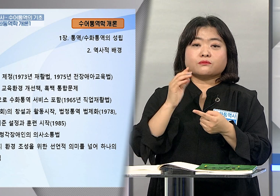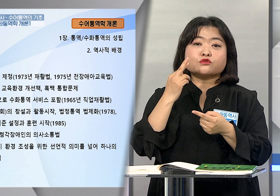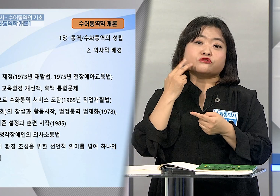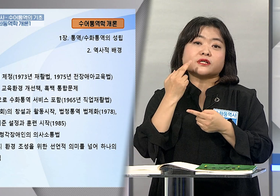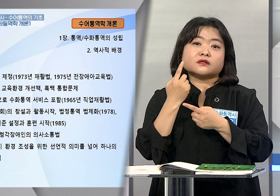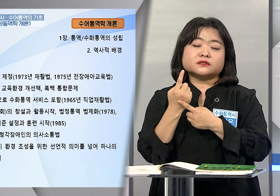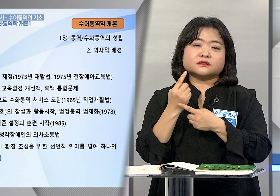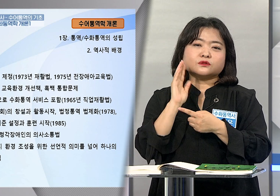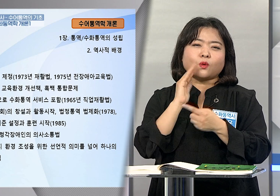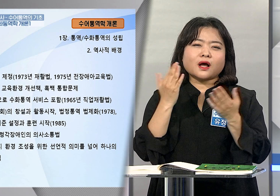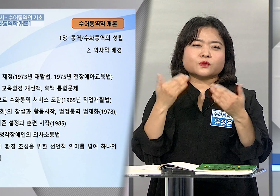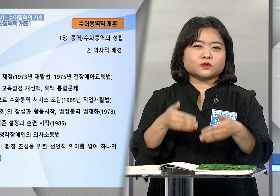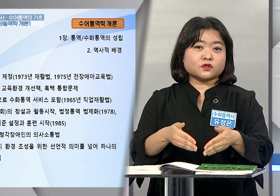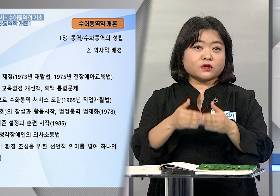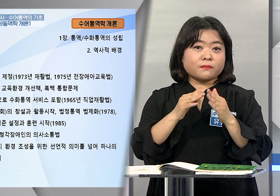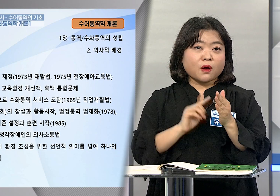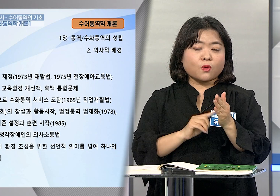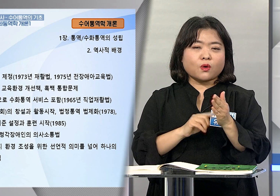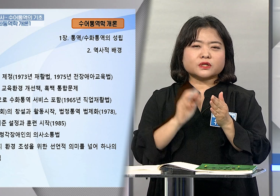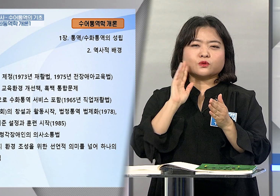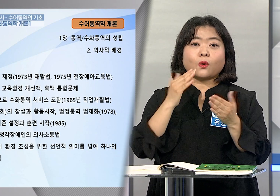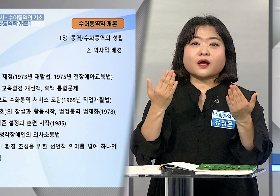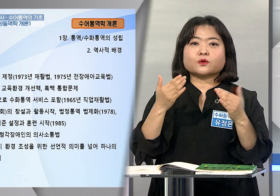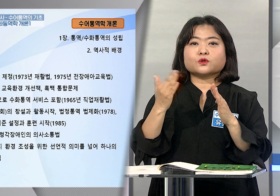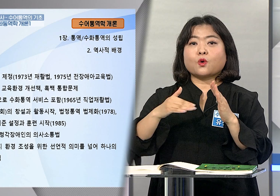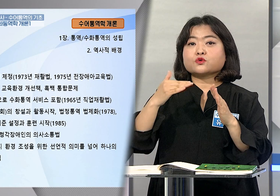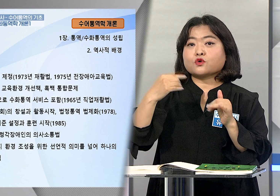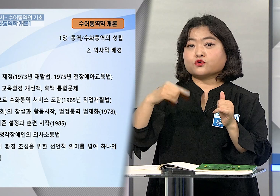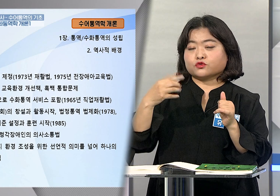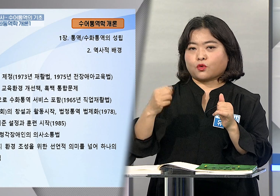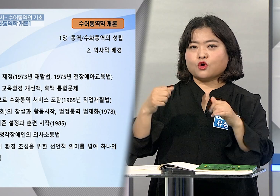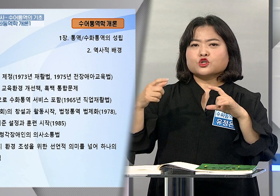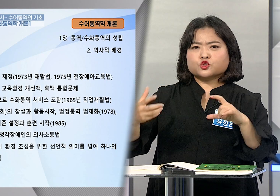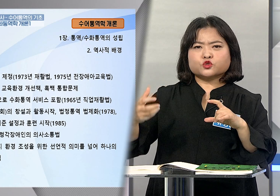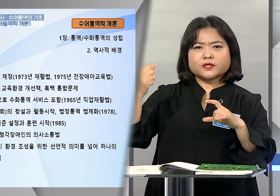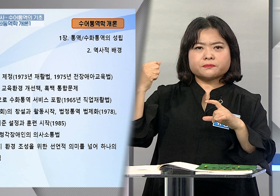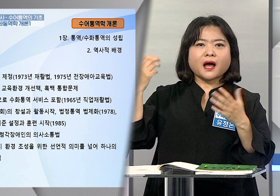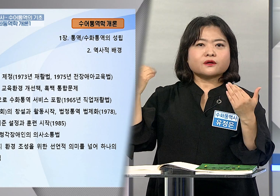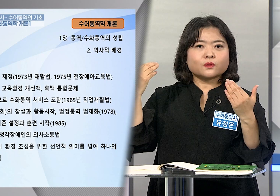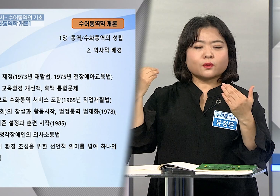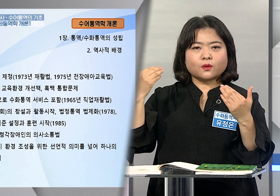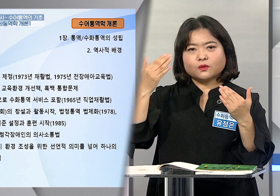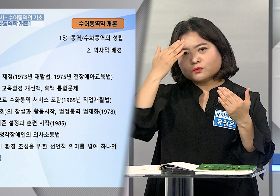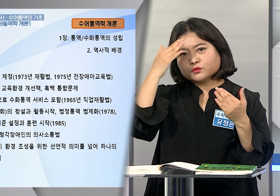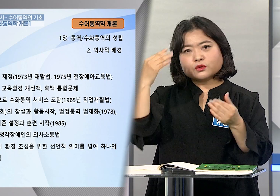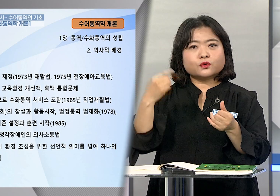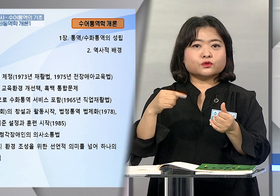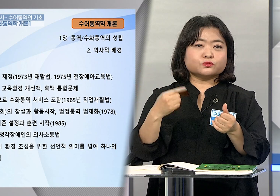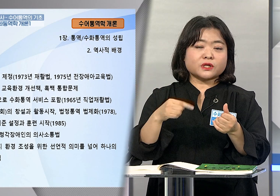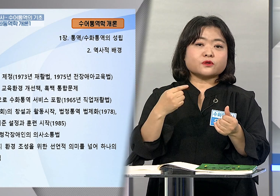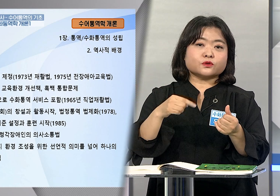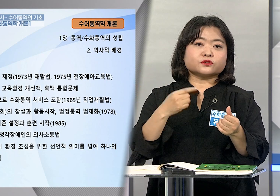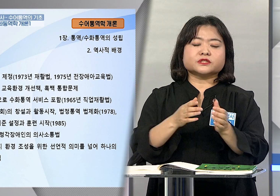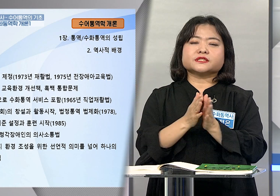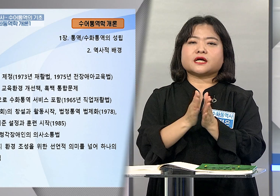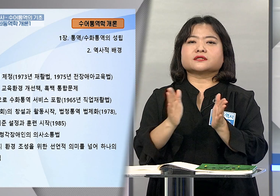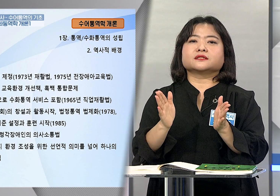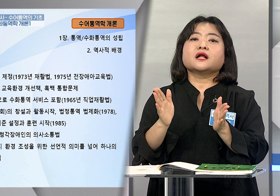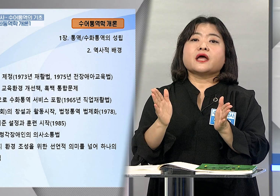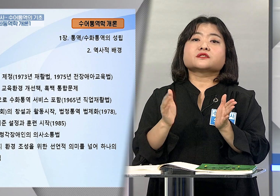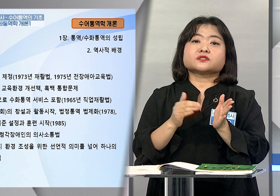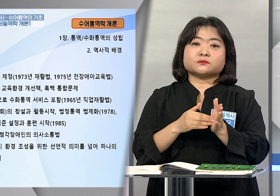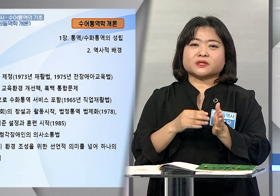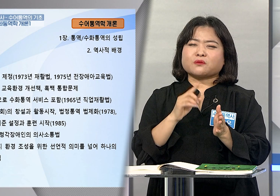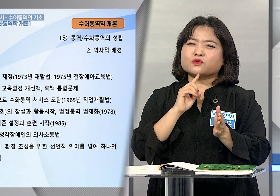1800년대에 미국에서는 농학교들을 설립하고 이 농학교를 공교육으로 주립학교로 무료교육, 무상교육을